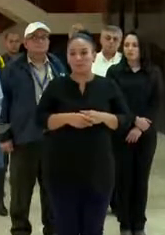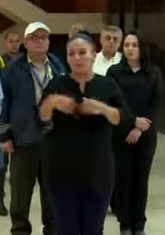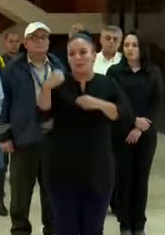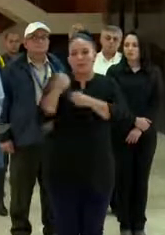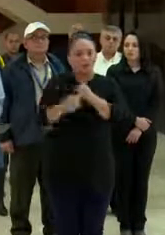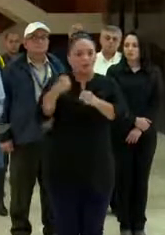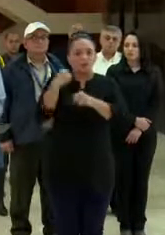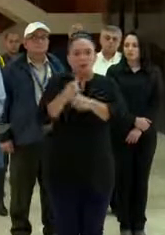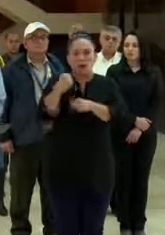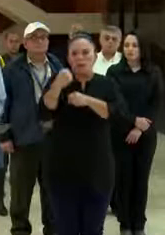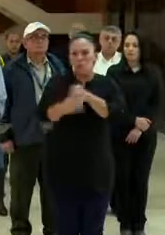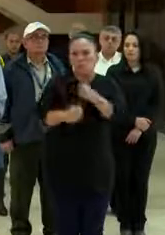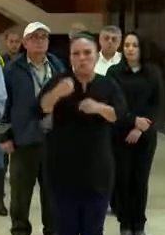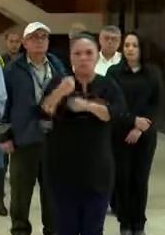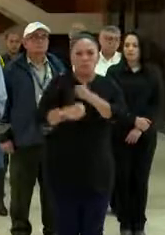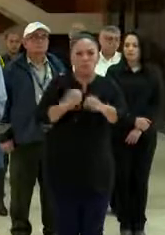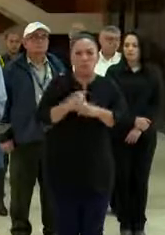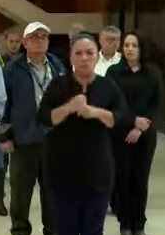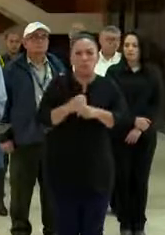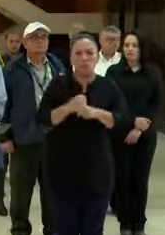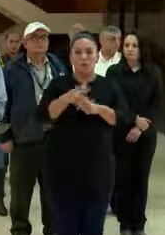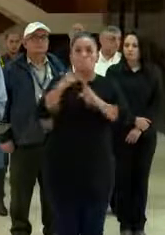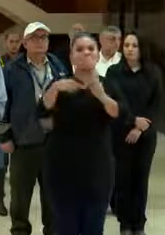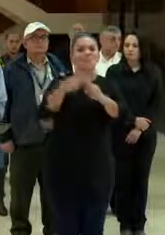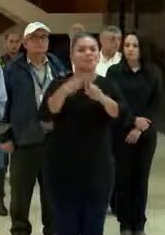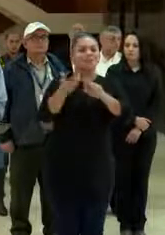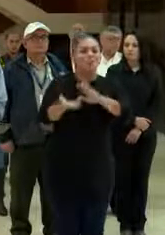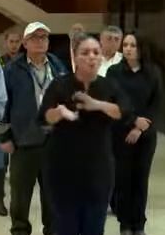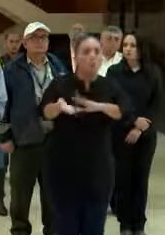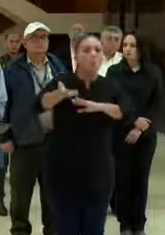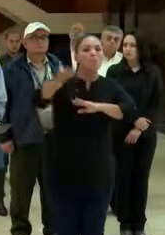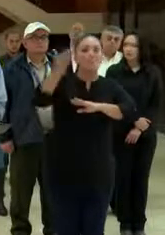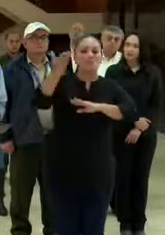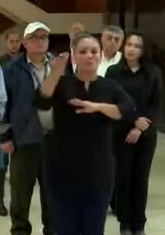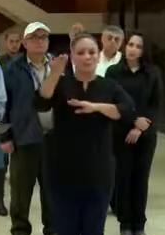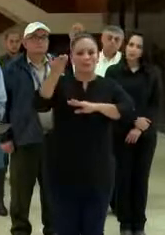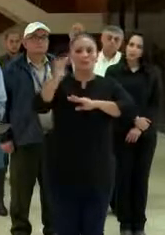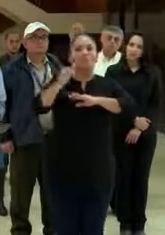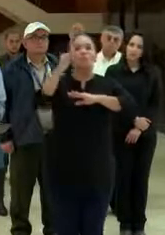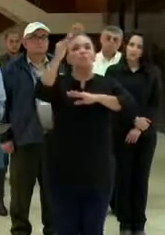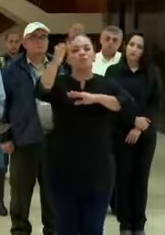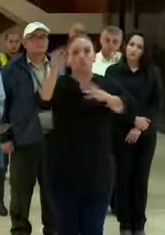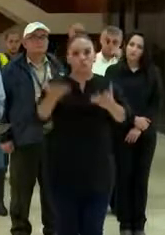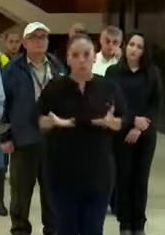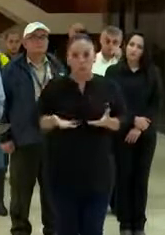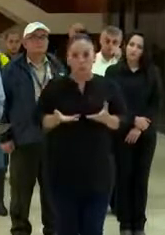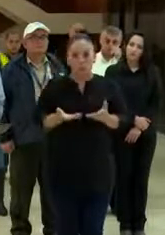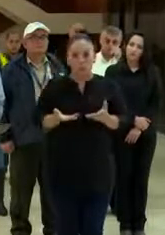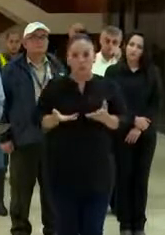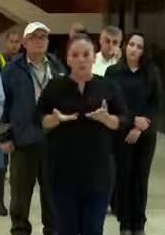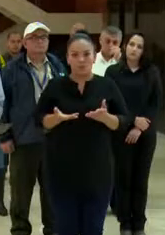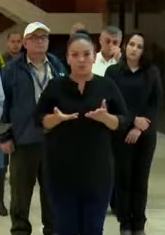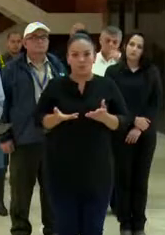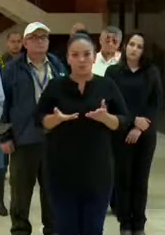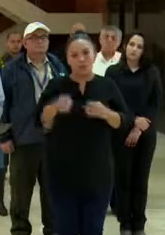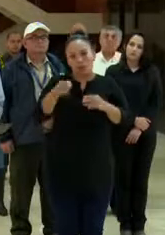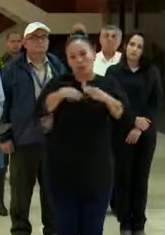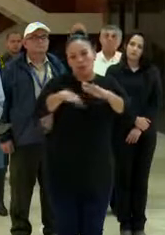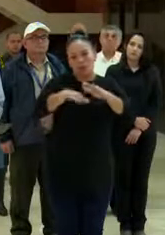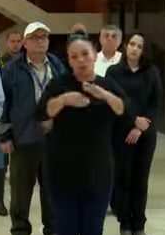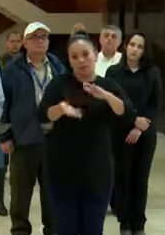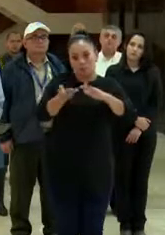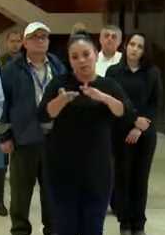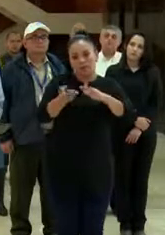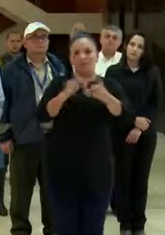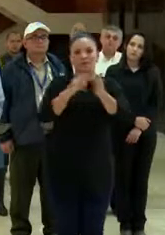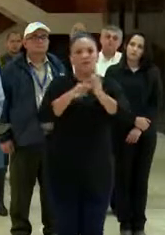año a año, que además aumentan los futuros aumentos, porque es un incremento de la base, entonces